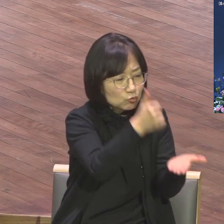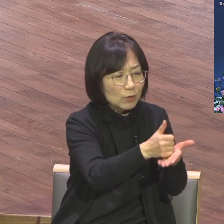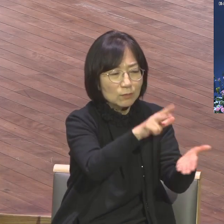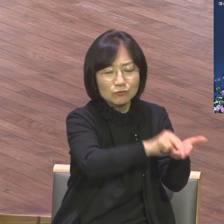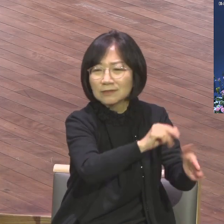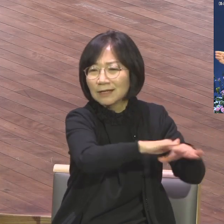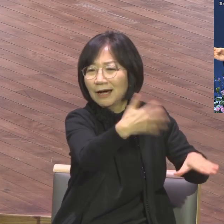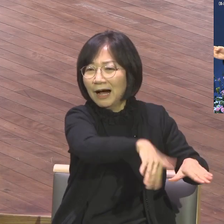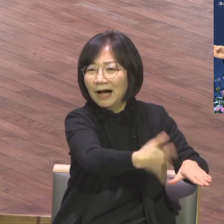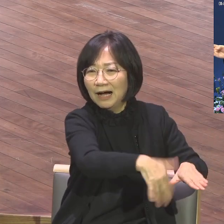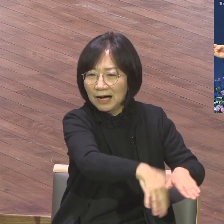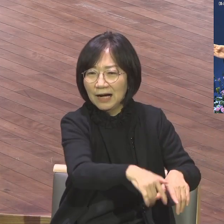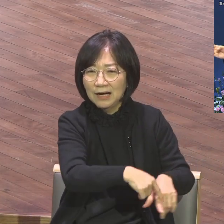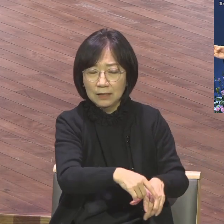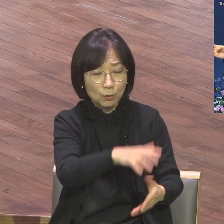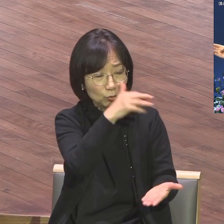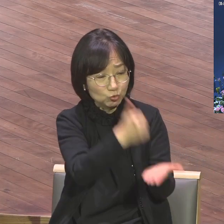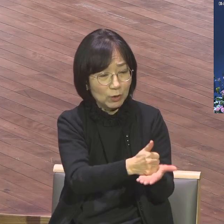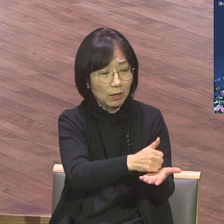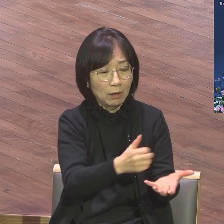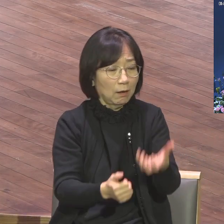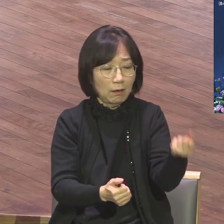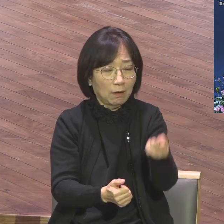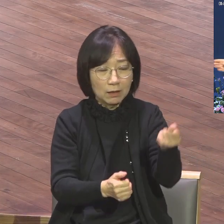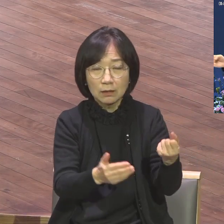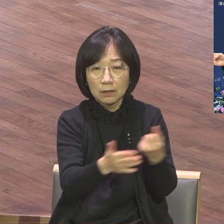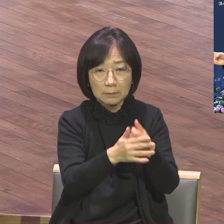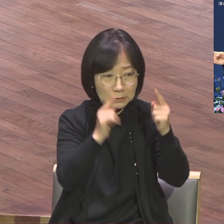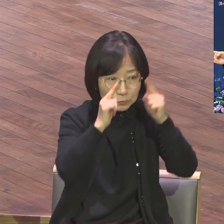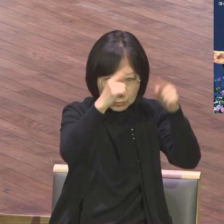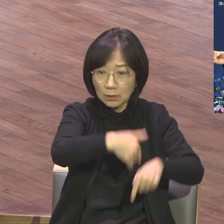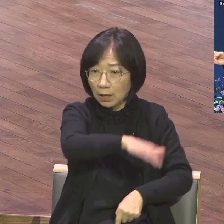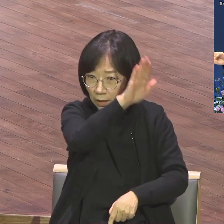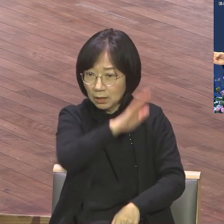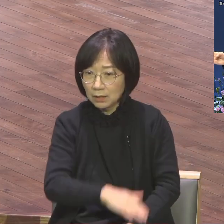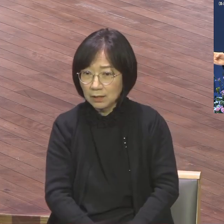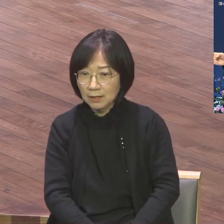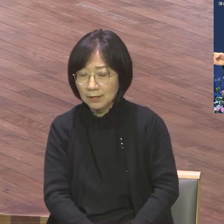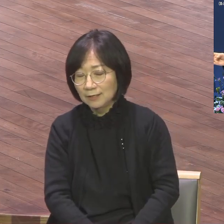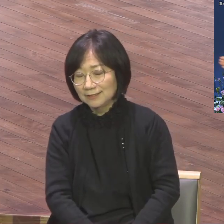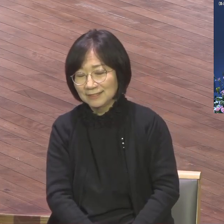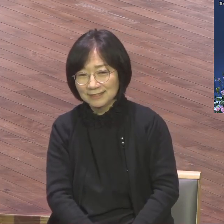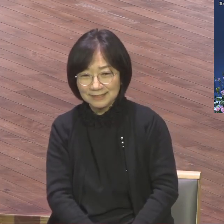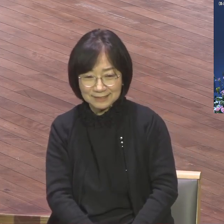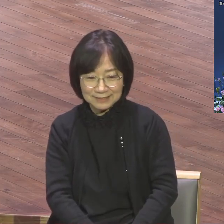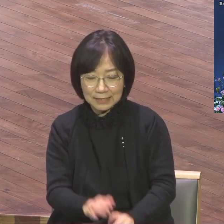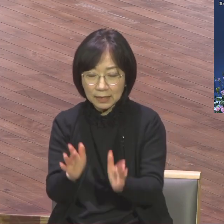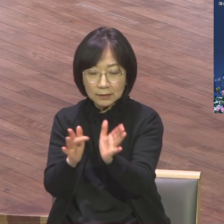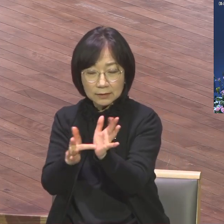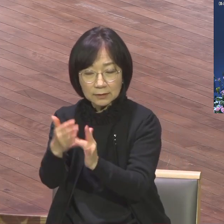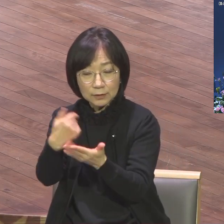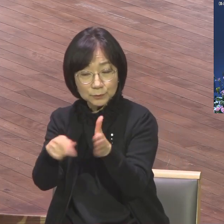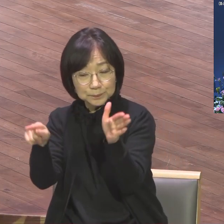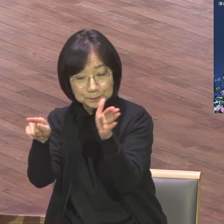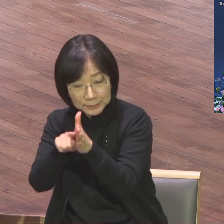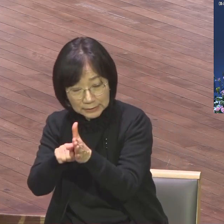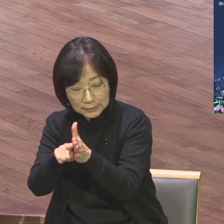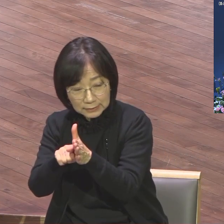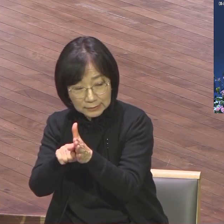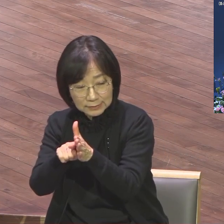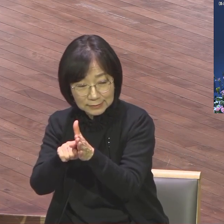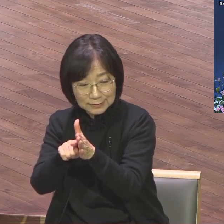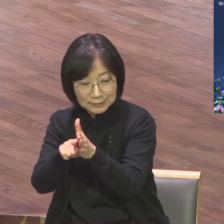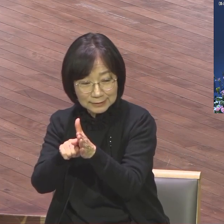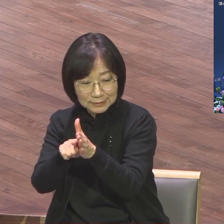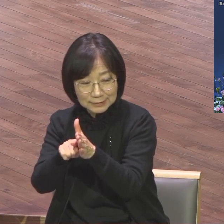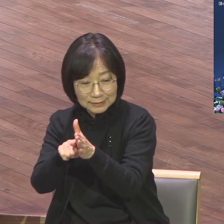그래서 그대로 지옥 가는 거예요. 죄 대가를 받는 거예요. 예수 믿는데 예수 믿는 사람하고 안